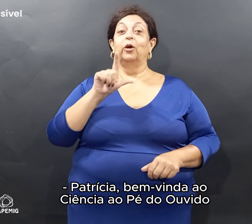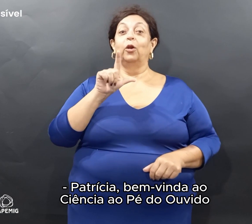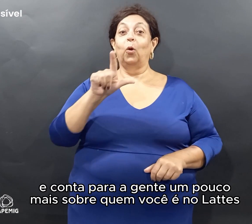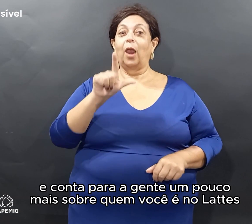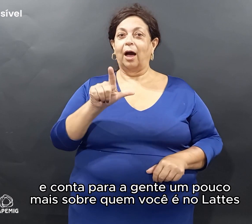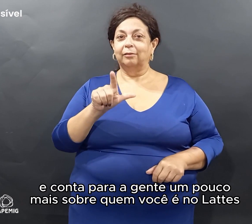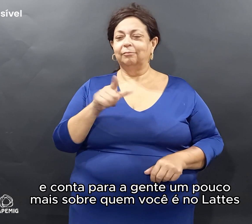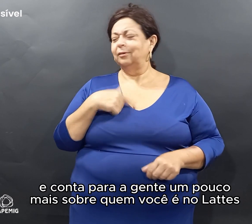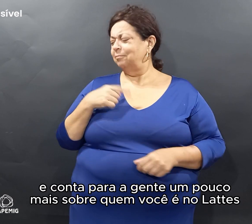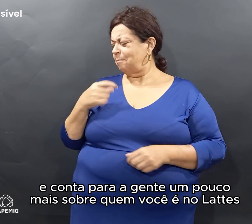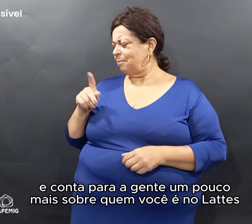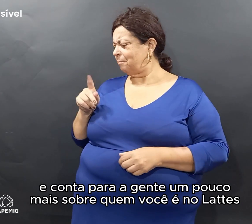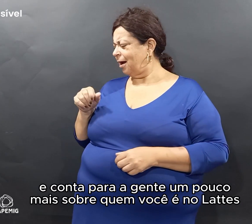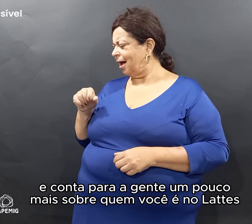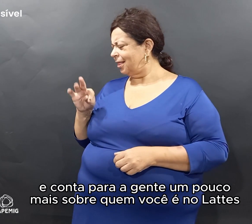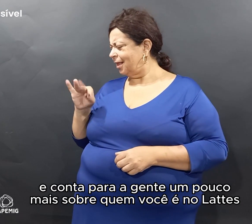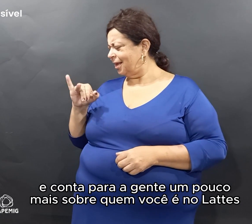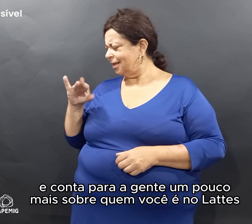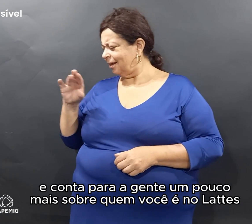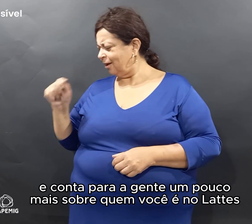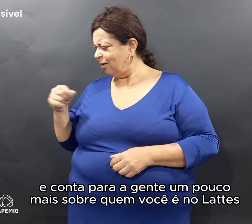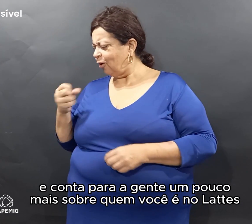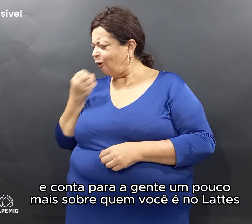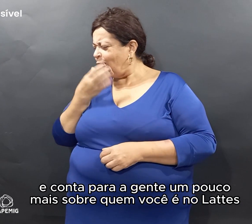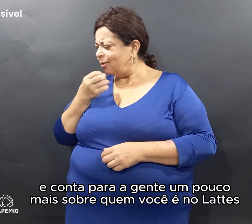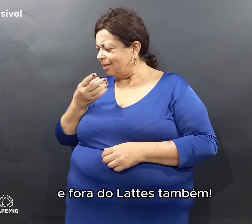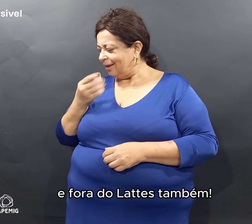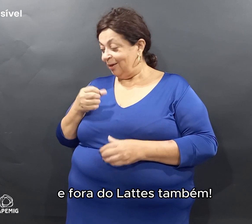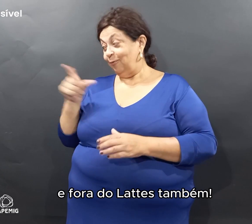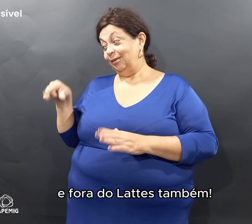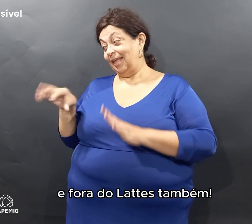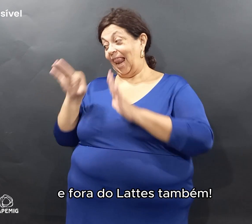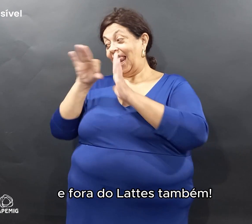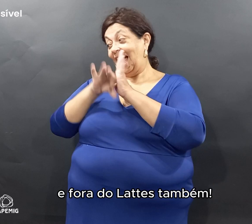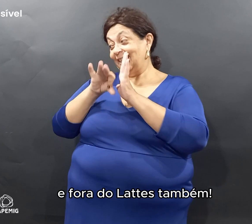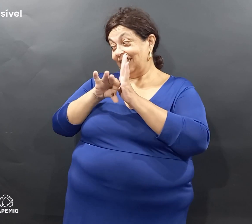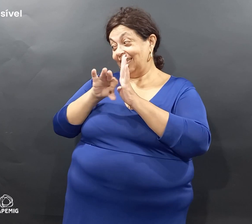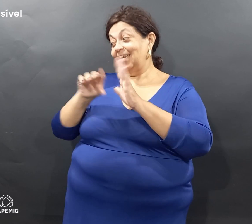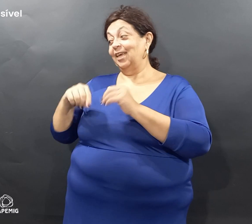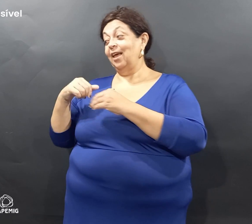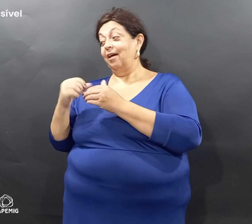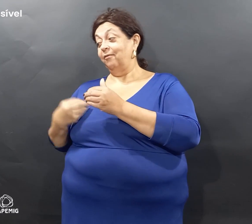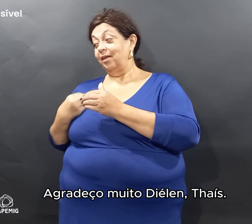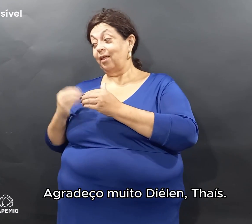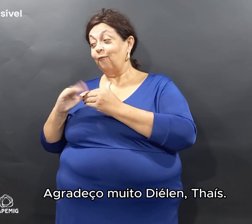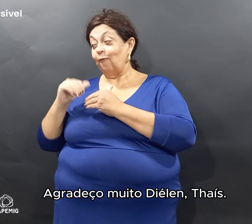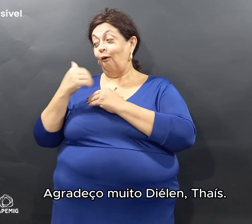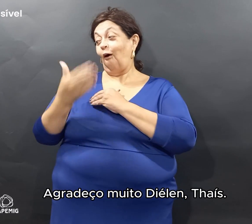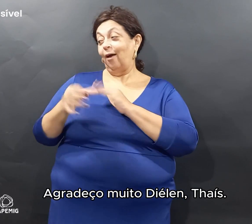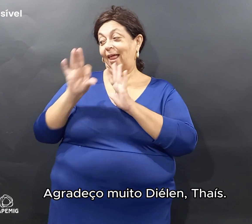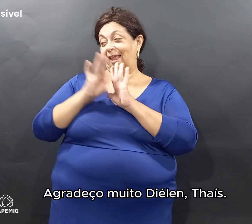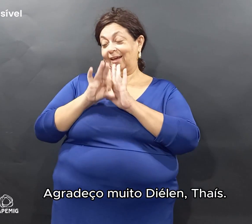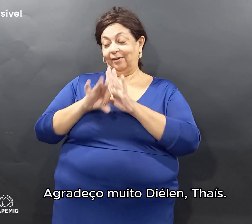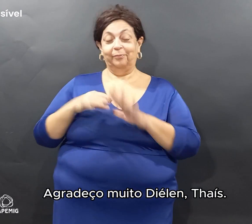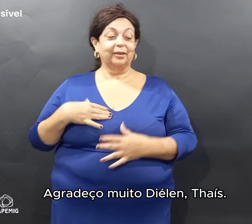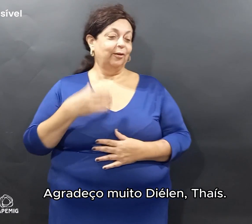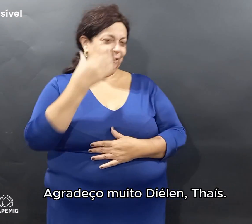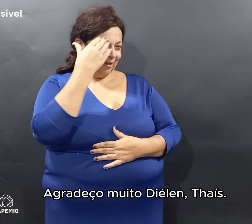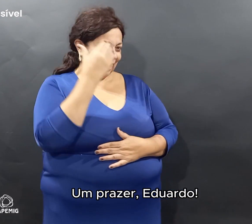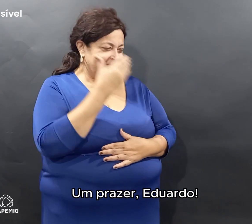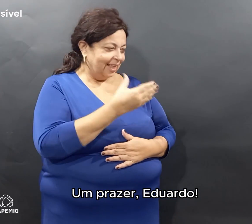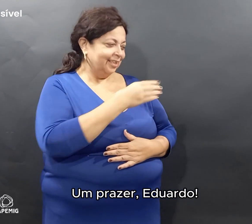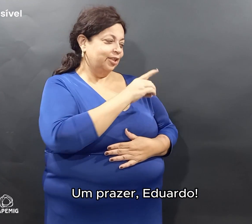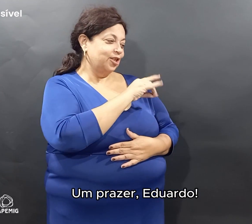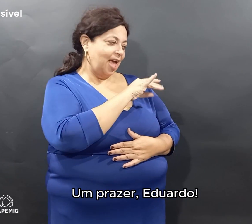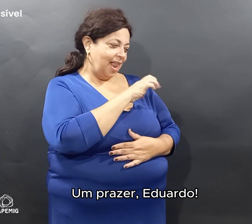Pé no Ouvido e conta pra gente um pouco mais sobre quem você é no Lattes e fora do Lattes também. Agradeço muito, Dielen,